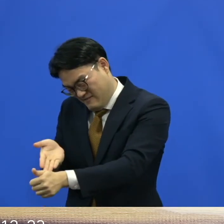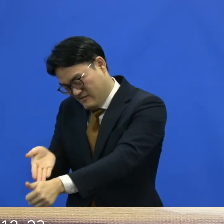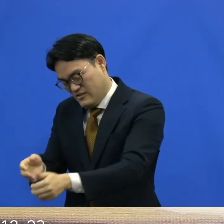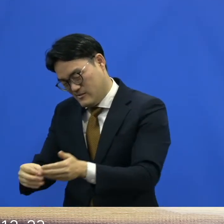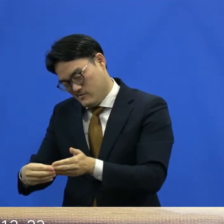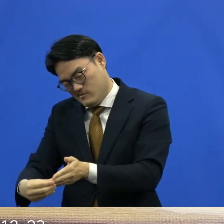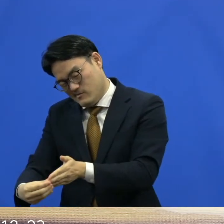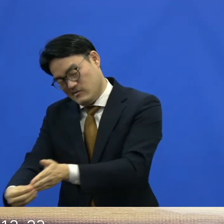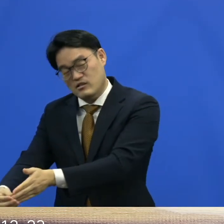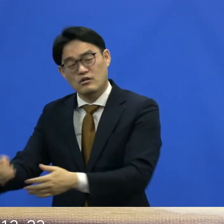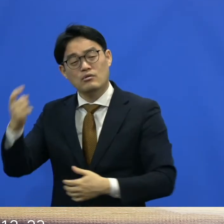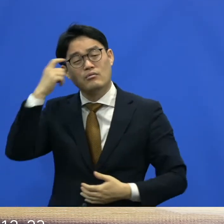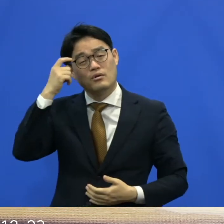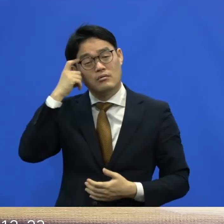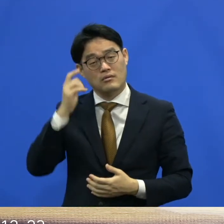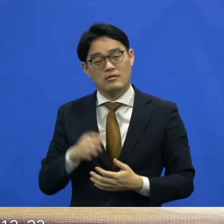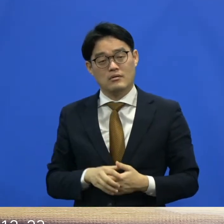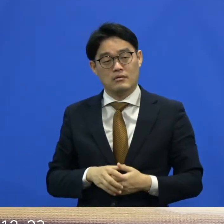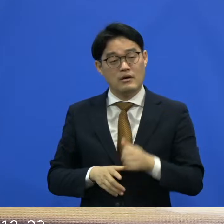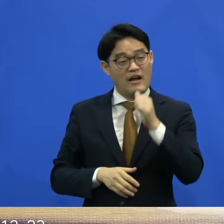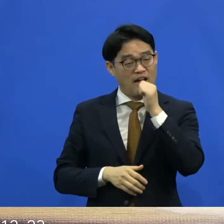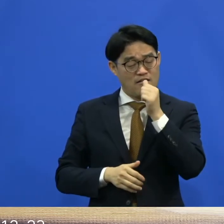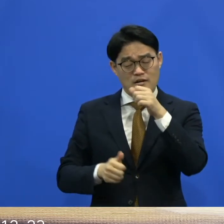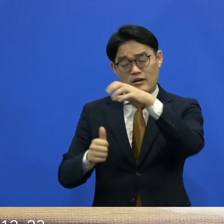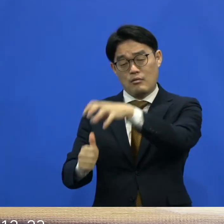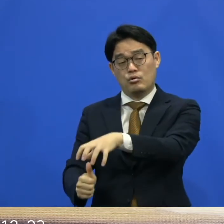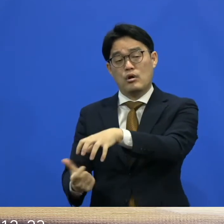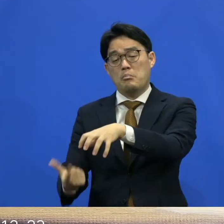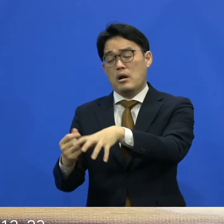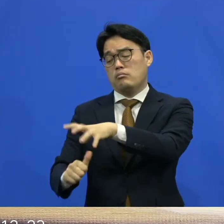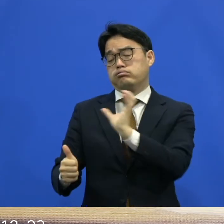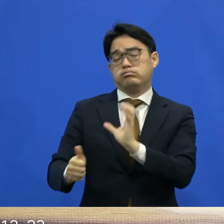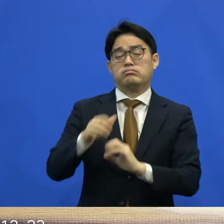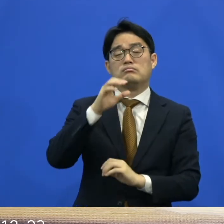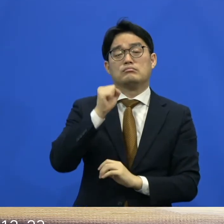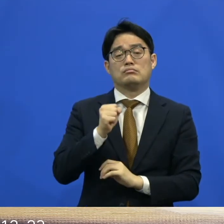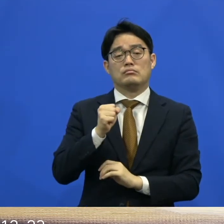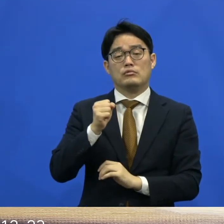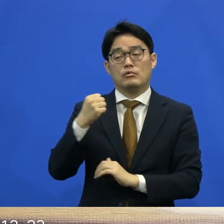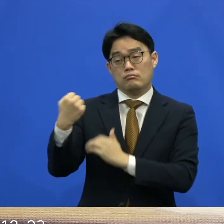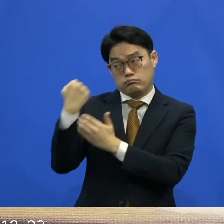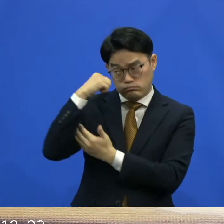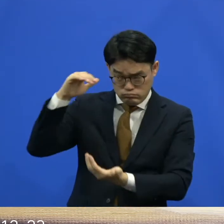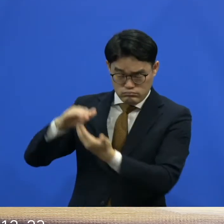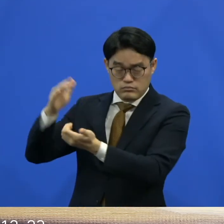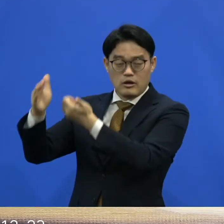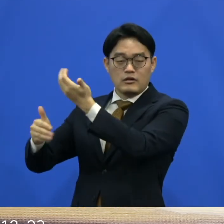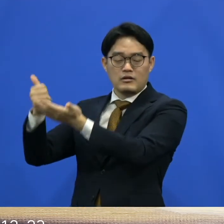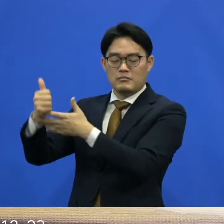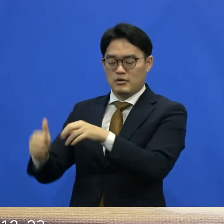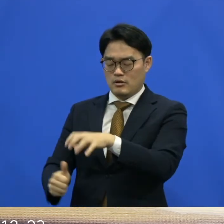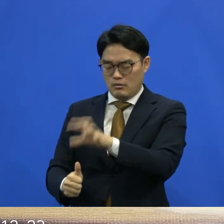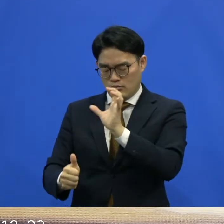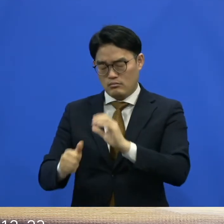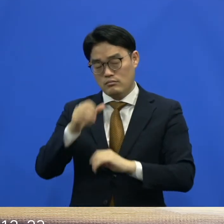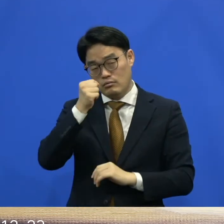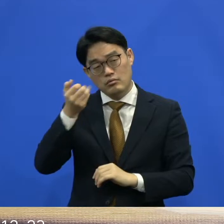감옥에서도 조금이라도 더 일찍 꺼내주시면 안 되는가? 하나님의 능력이 많으신 분이에요.